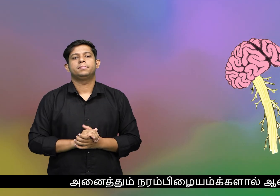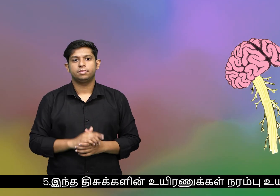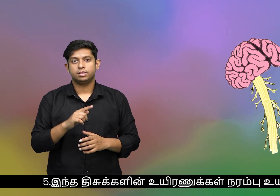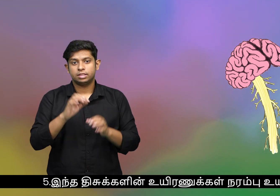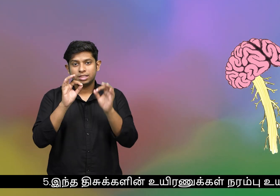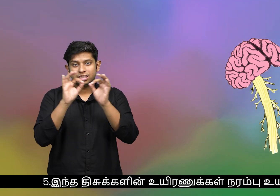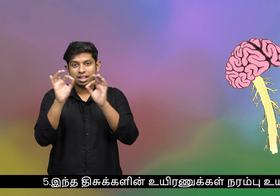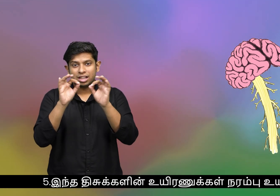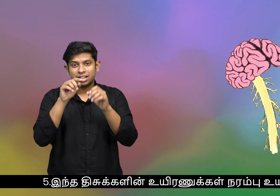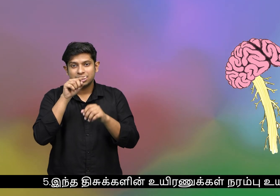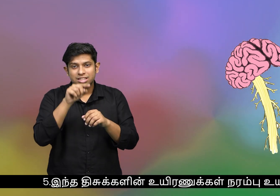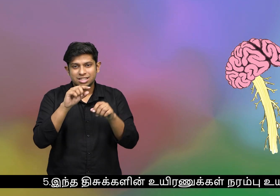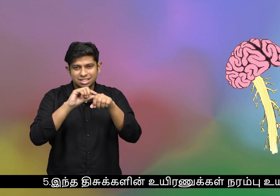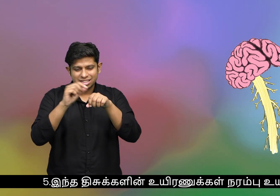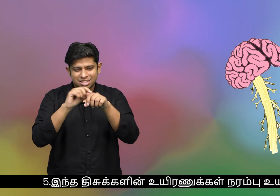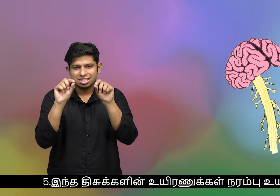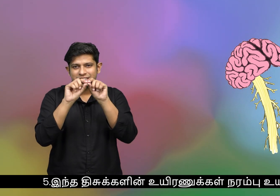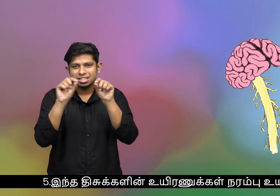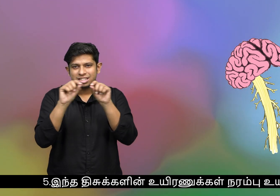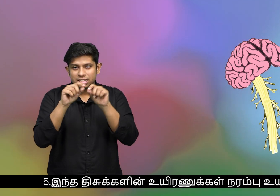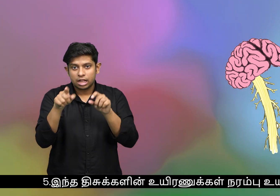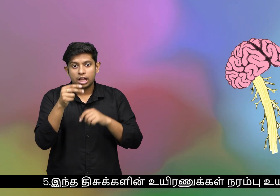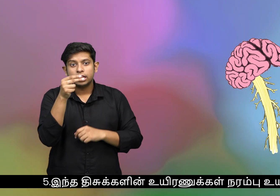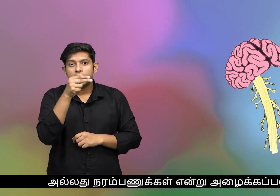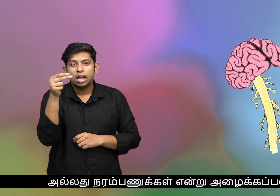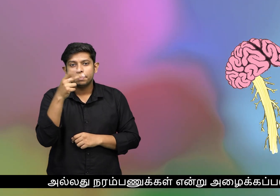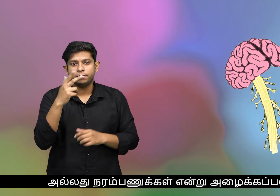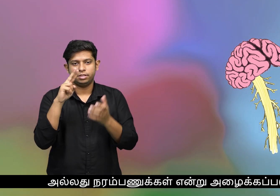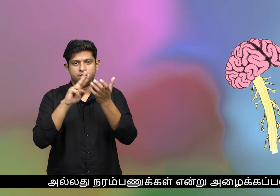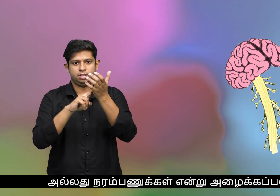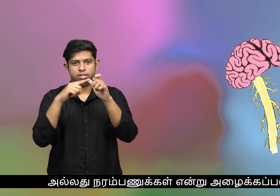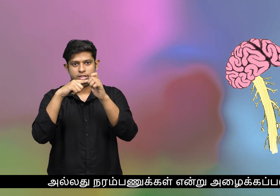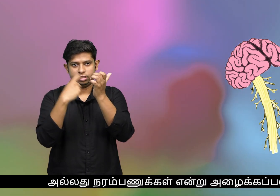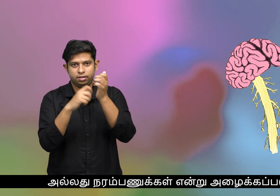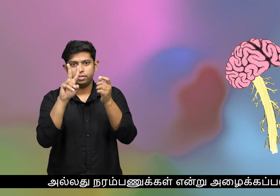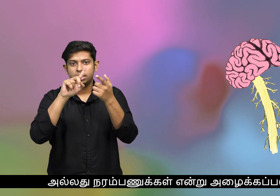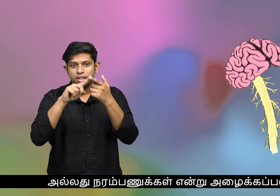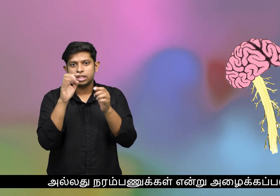இந்த திசுக்களின் உயிரணுக்கள் நரம்பு உயிரணுக்கள் அல்லது நரம்பணுக்கள் என்று அழைக்கப்படுகின்றன.